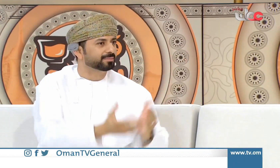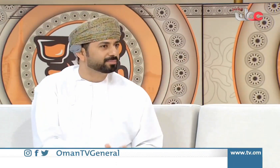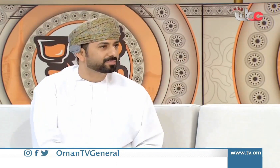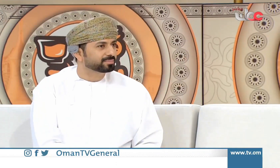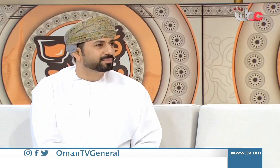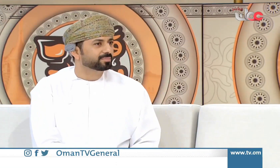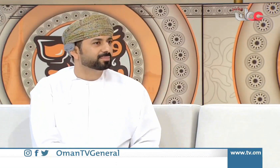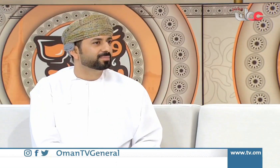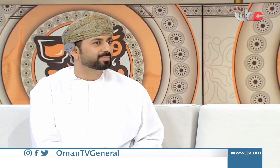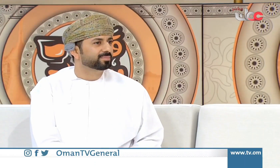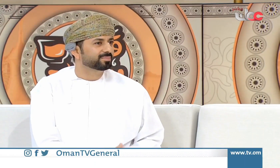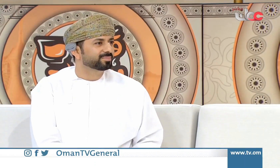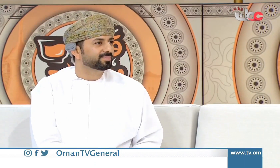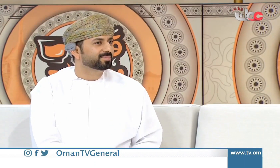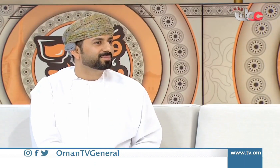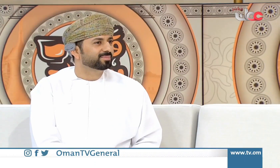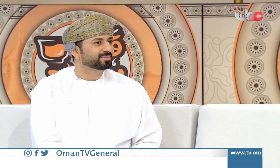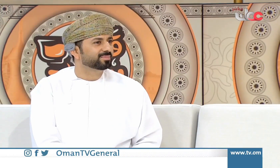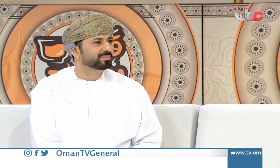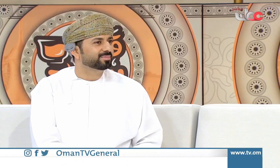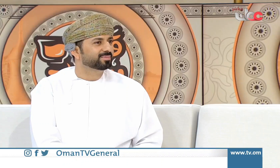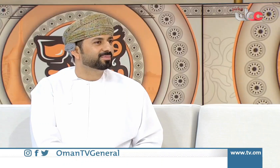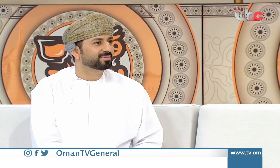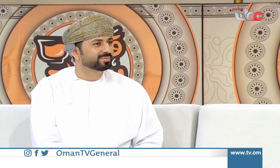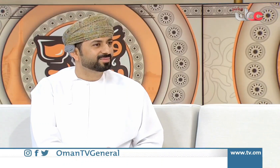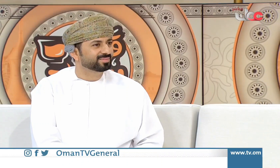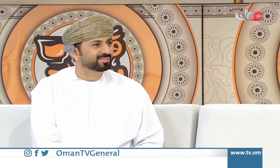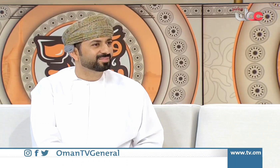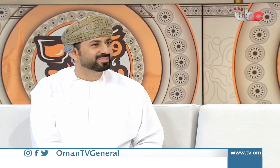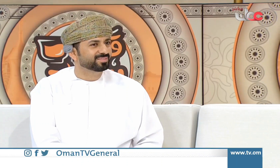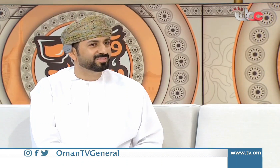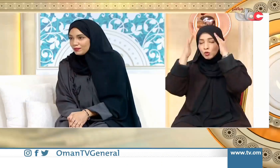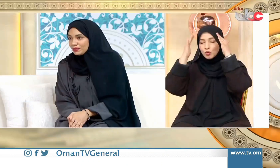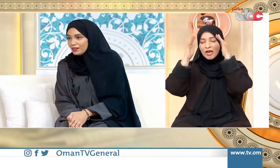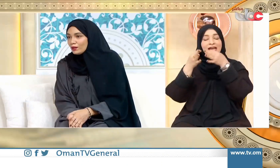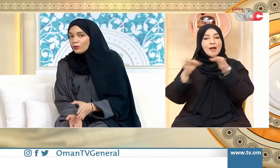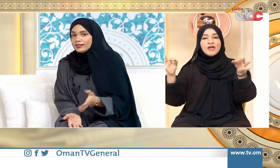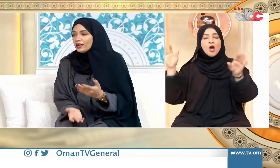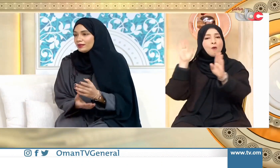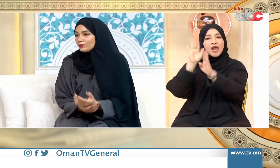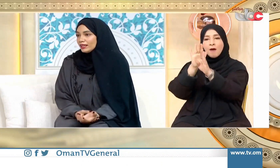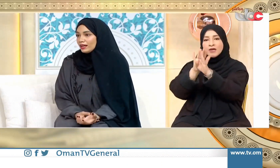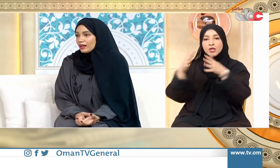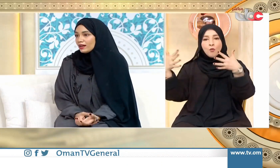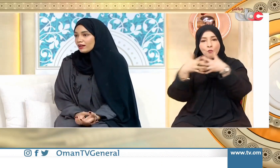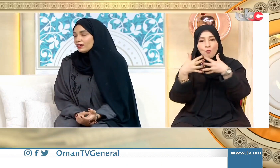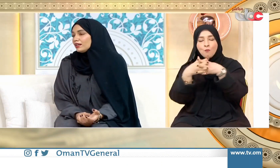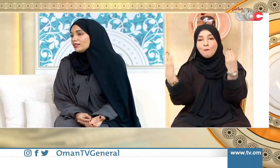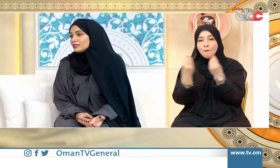الرسالة اللي تحب توجهها أيضا للجمهور والمتابعين. طبعا أول شيء نود نشكر الجميع المساهمين والداعمين